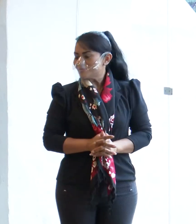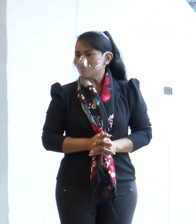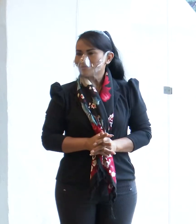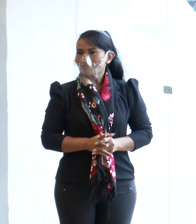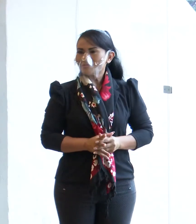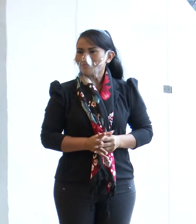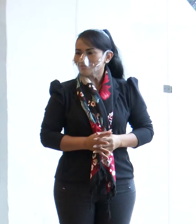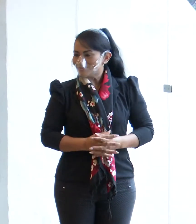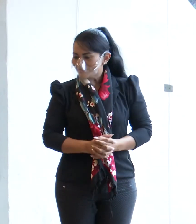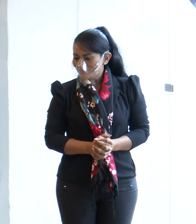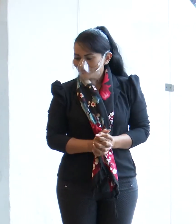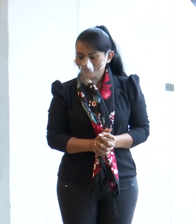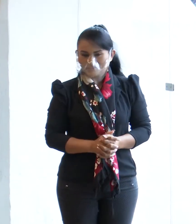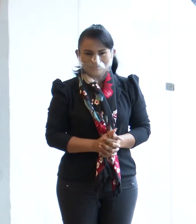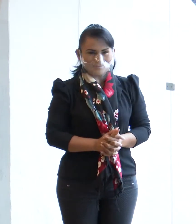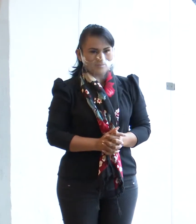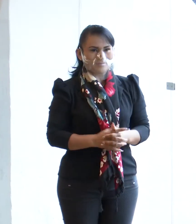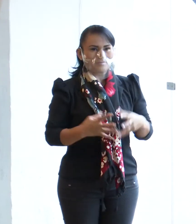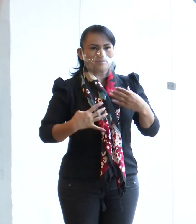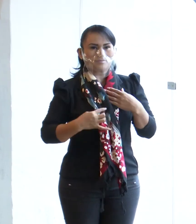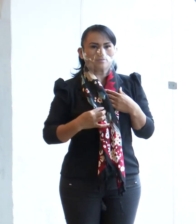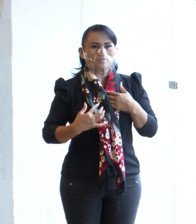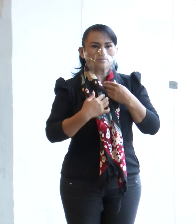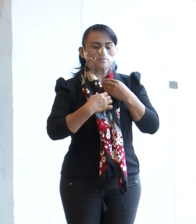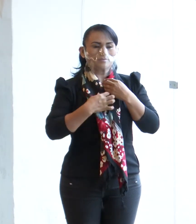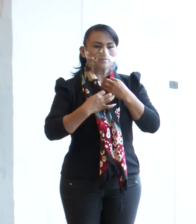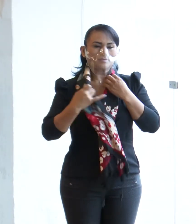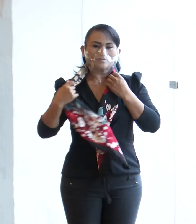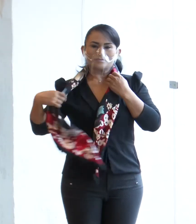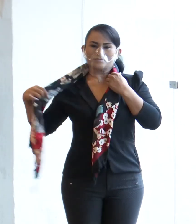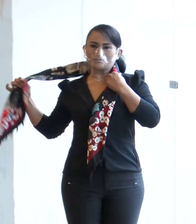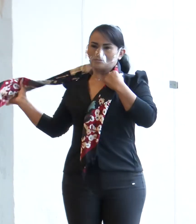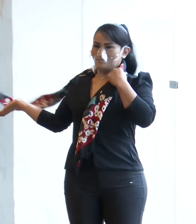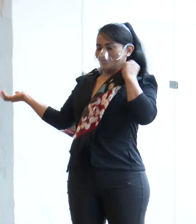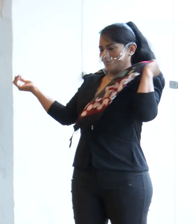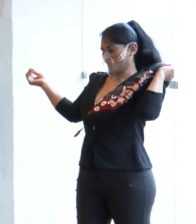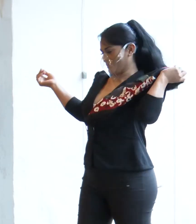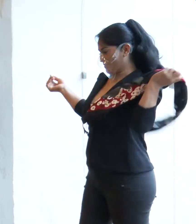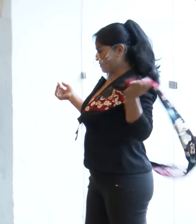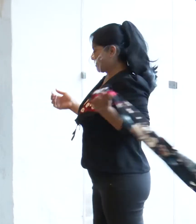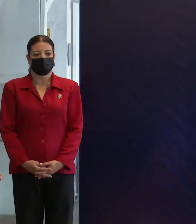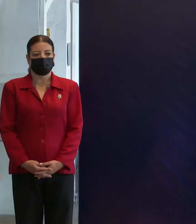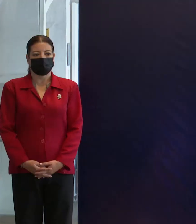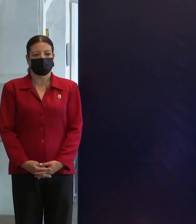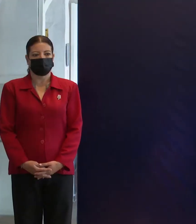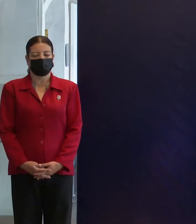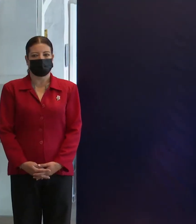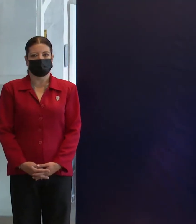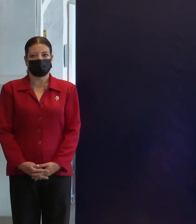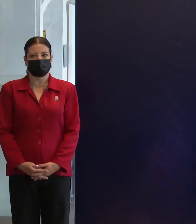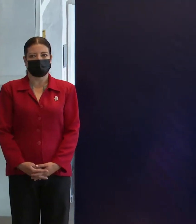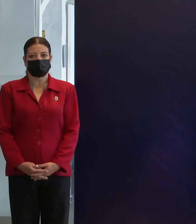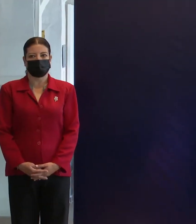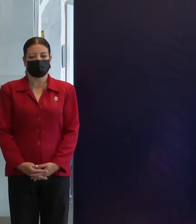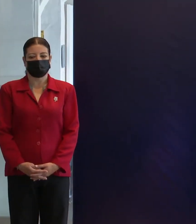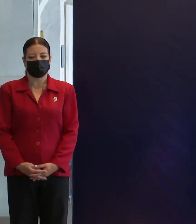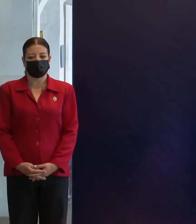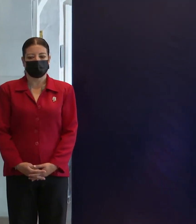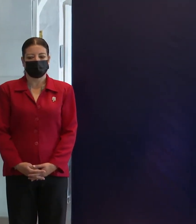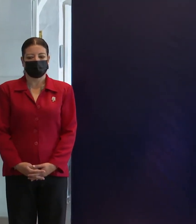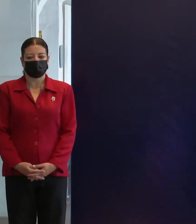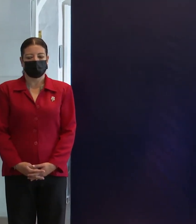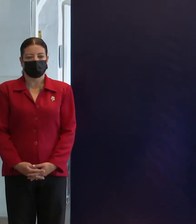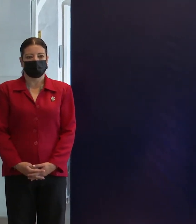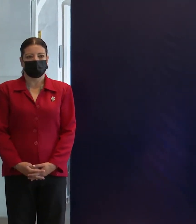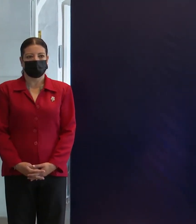Como parte de la estrategia de Querétaro Ciudad Exponencial que promueve la Secretaría de Desarrollo Sostenible en la capital, se dará una capacitación a